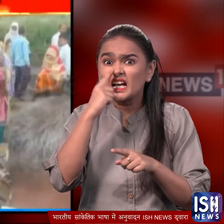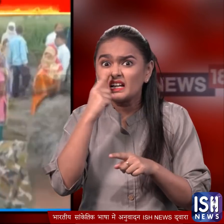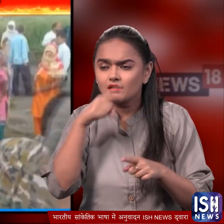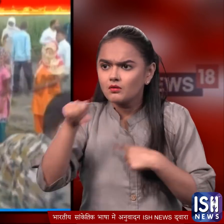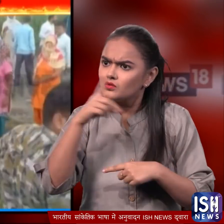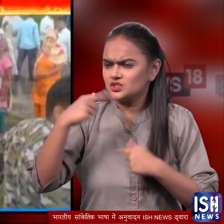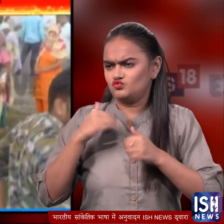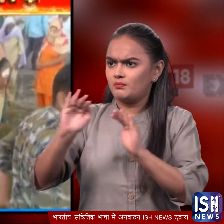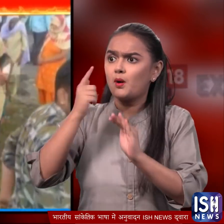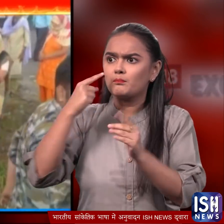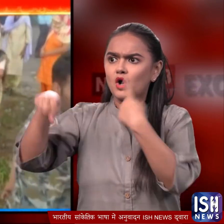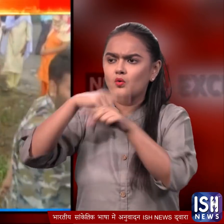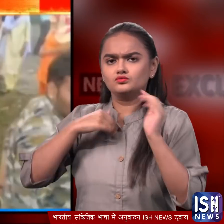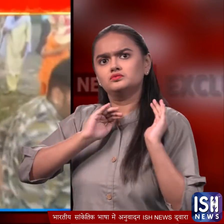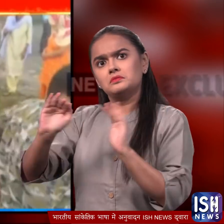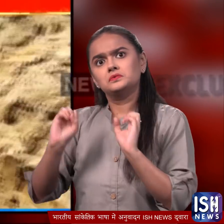दिया।